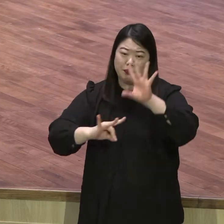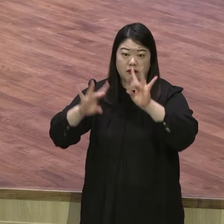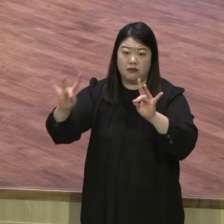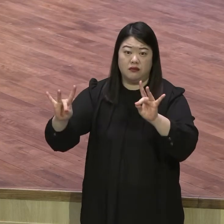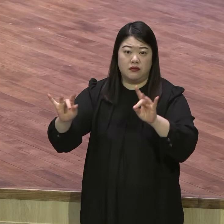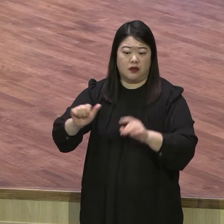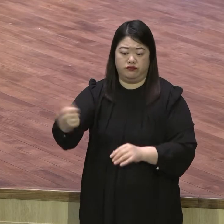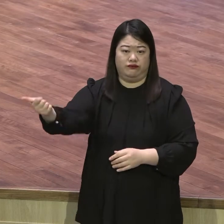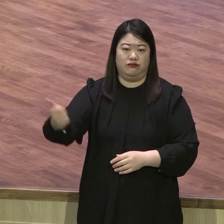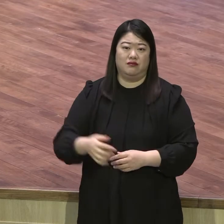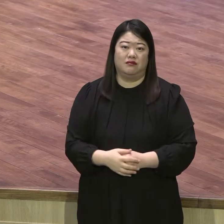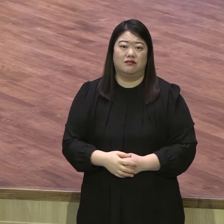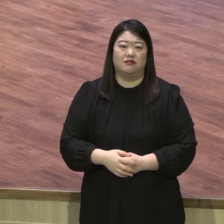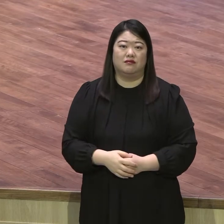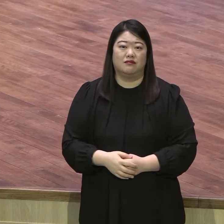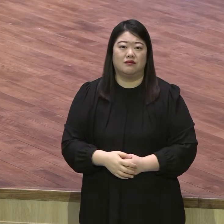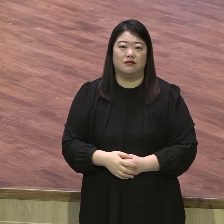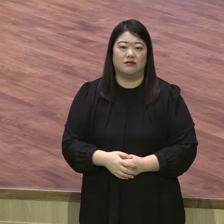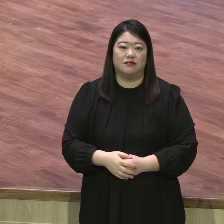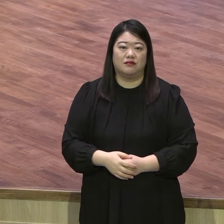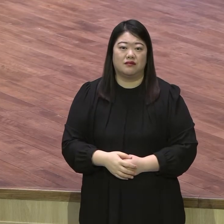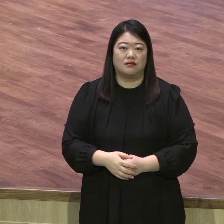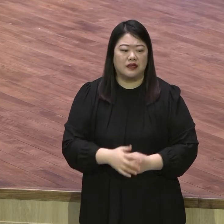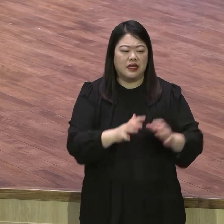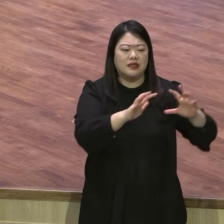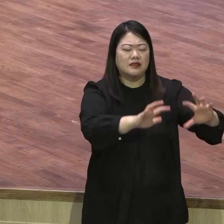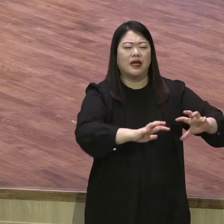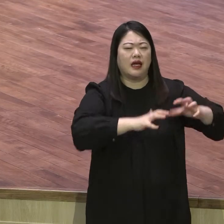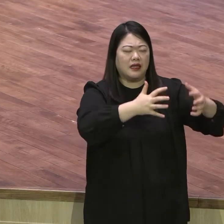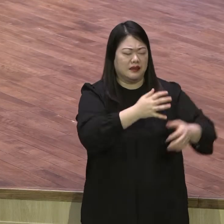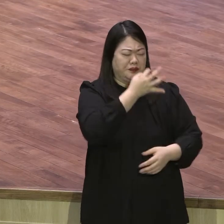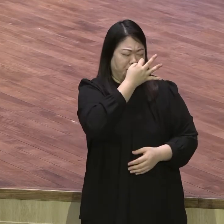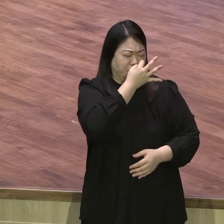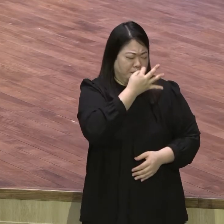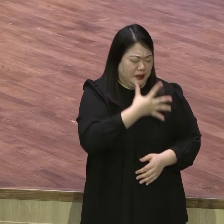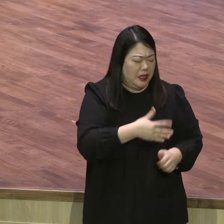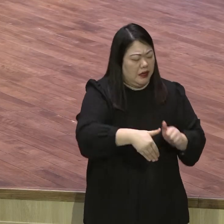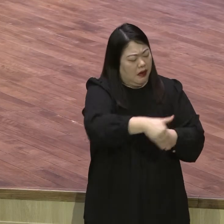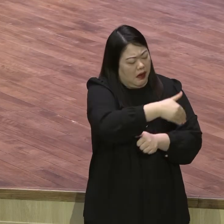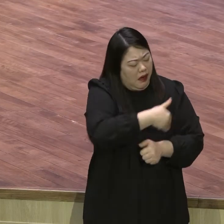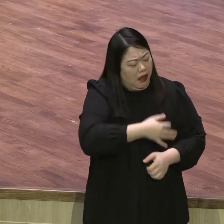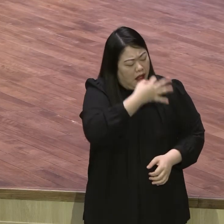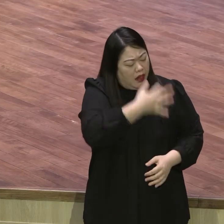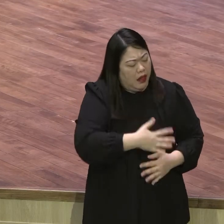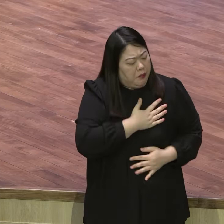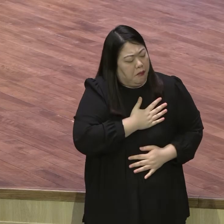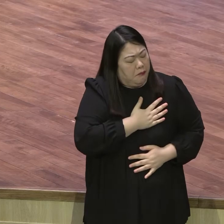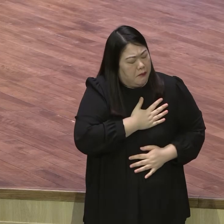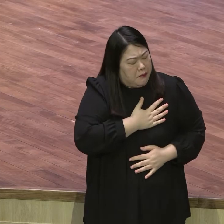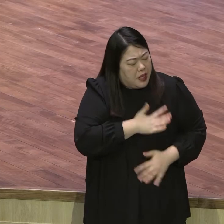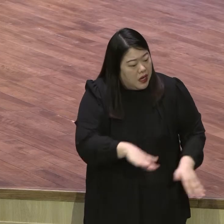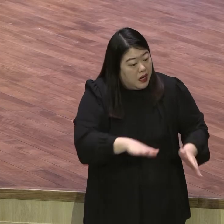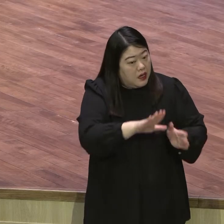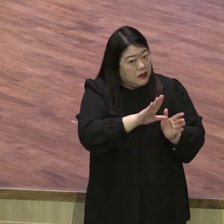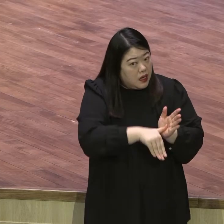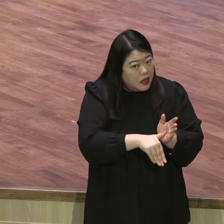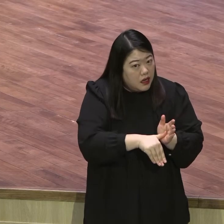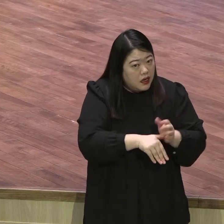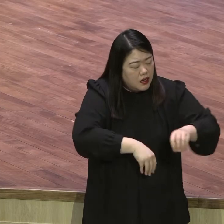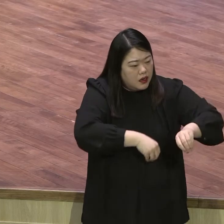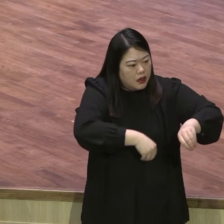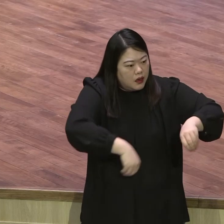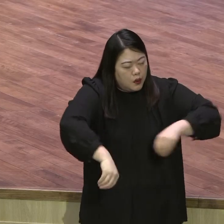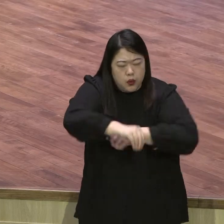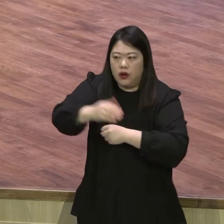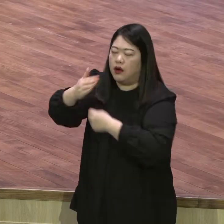이 세상에 살면서 이렇게 어려움 가운데 있을 때 힘든 가운데 있는 이것이 바로 하나님을 찾게